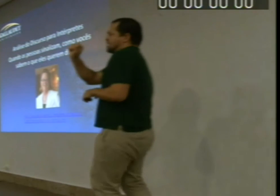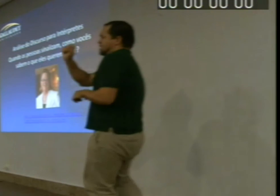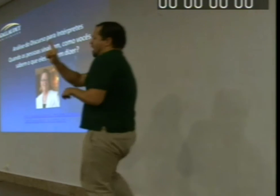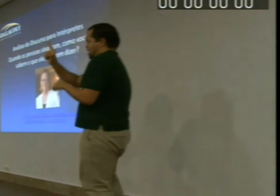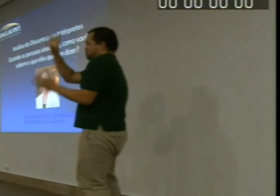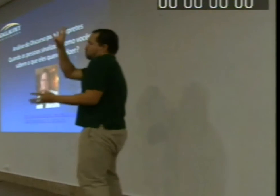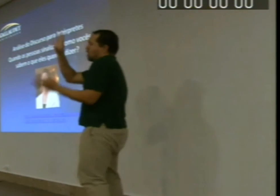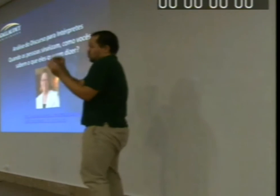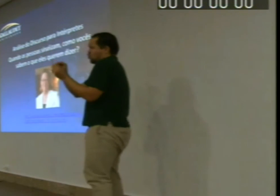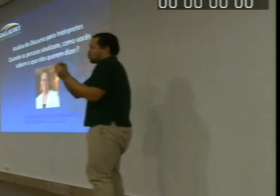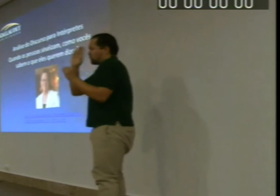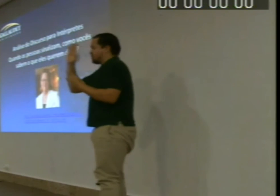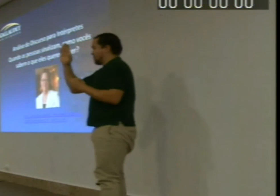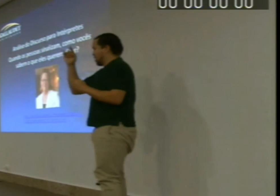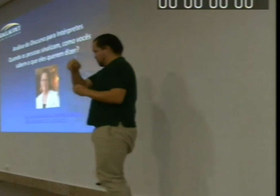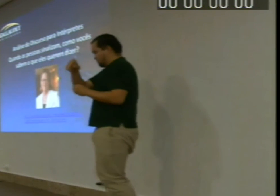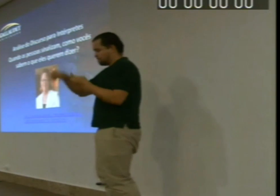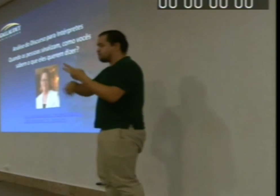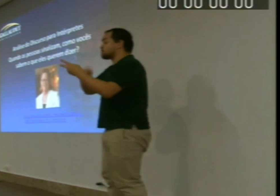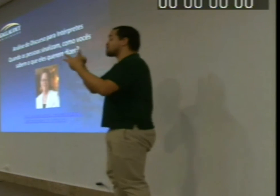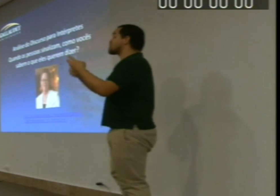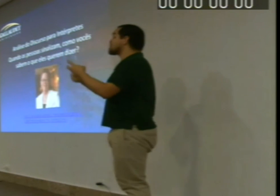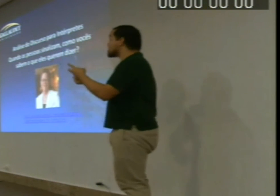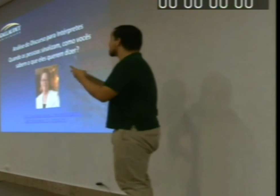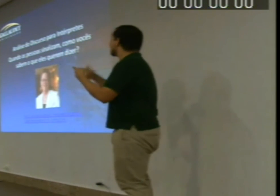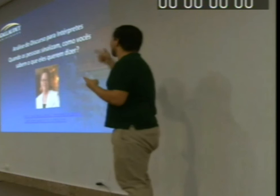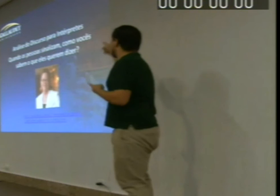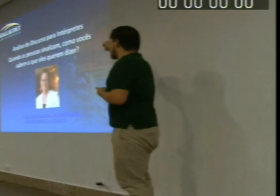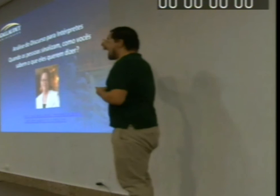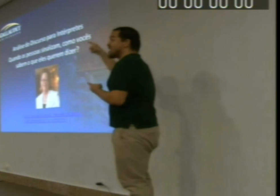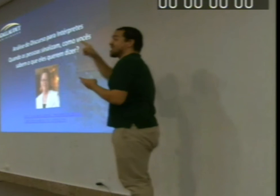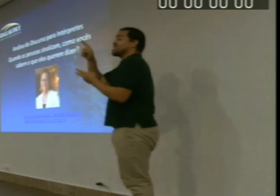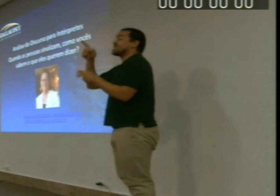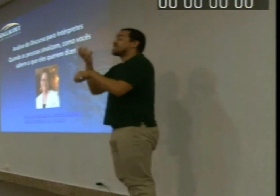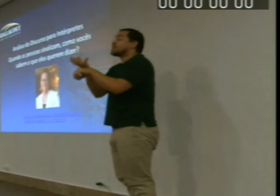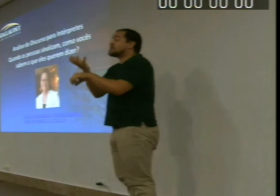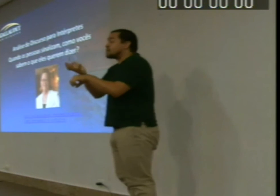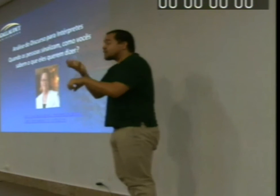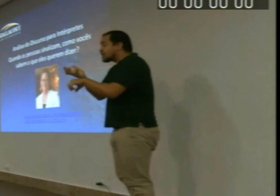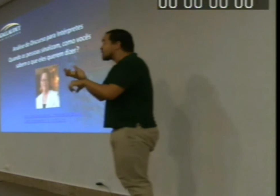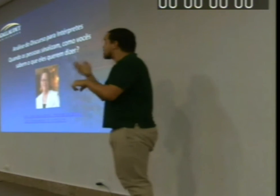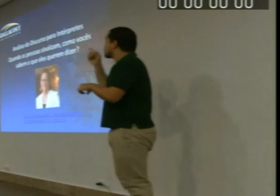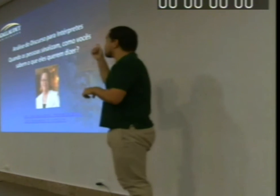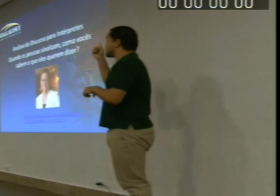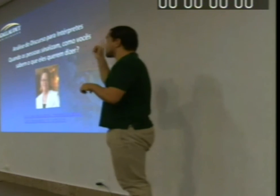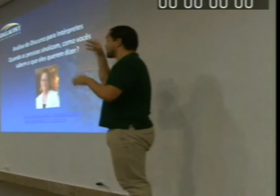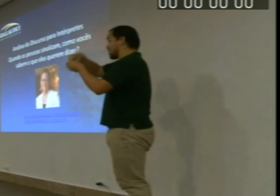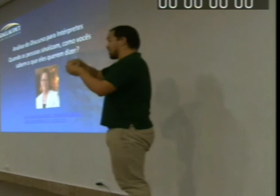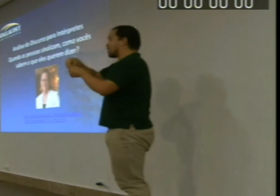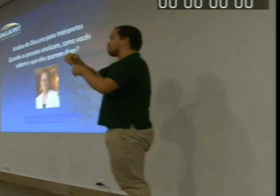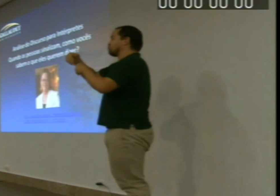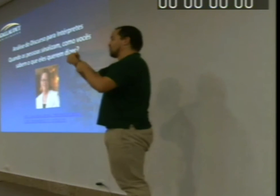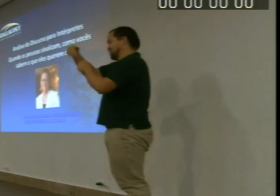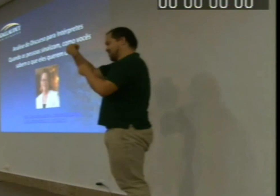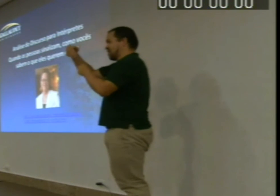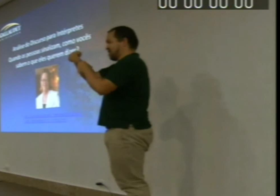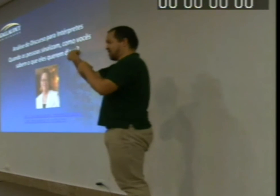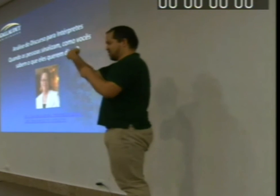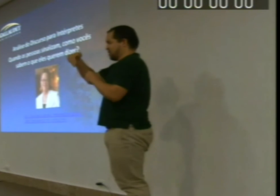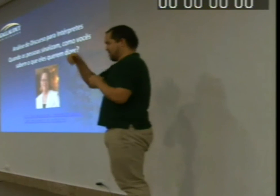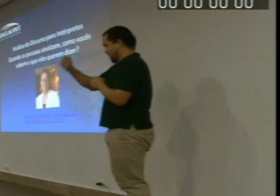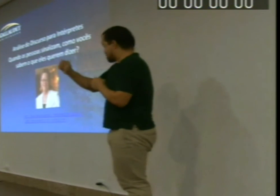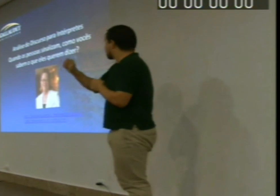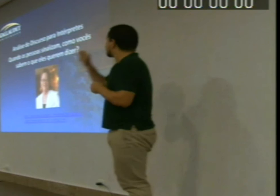a disciplina de ASL eh foi a principal mas essa outra disciplina que foi